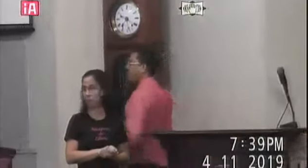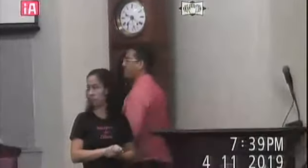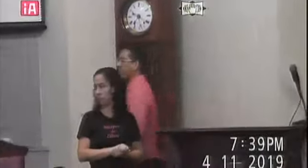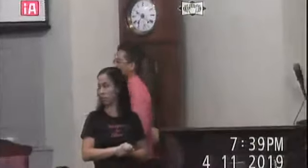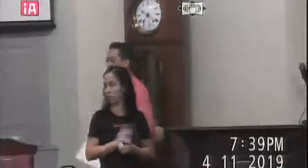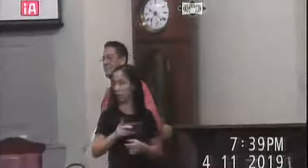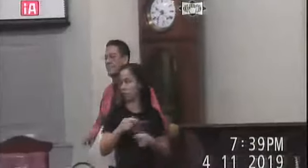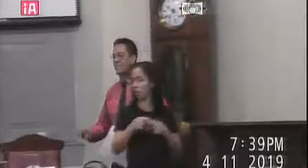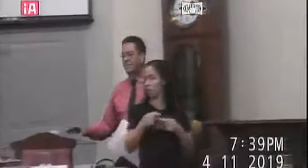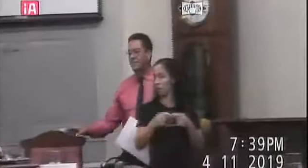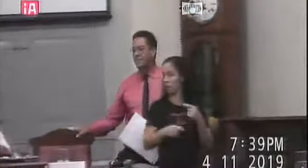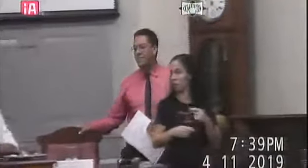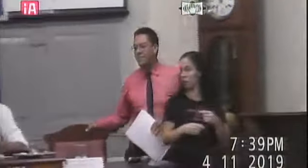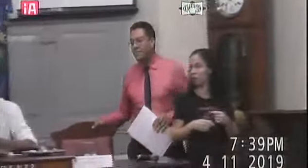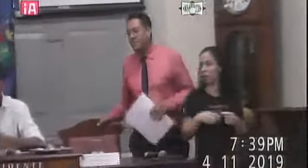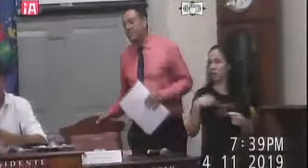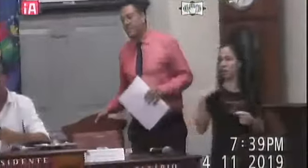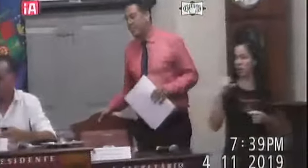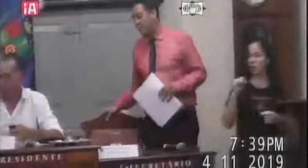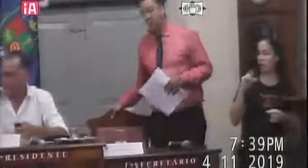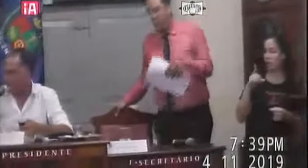Continua a discussão Vereador Silvio